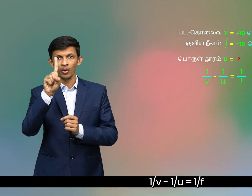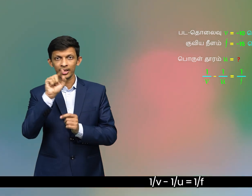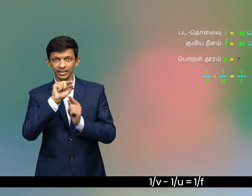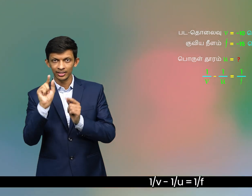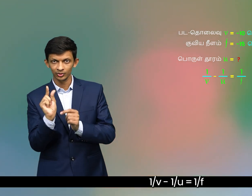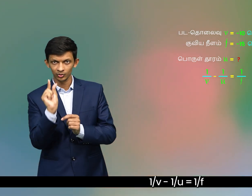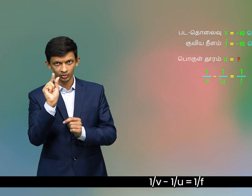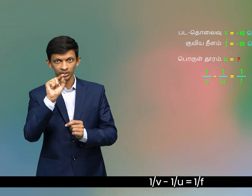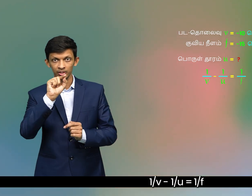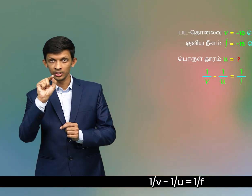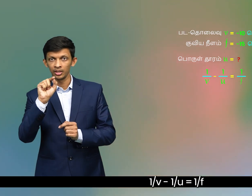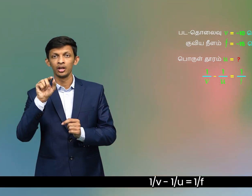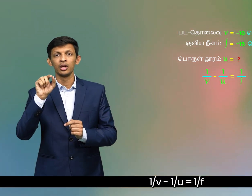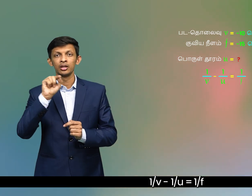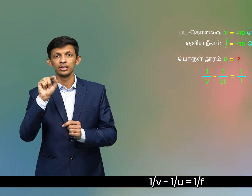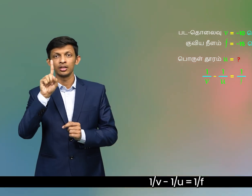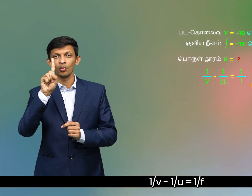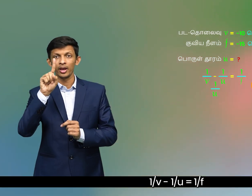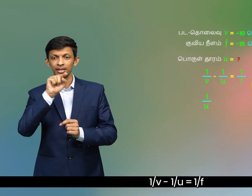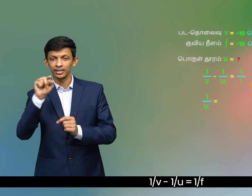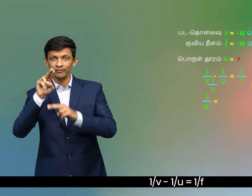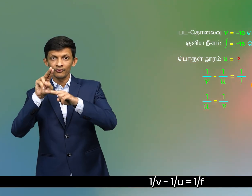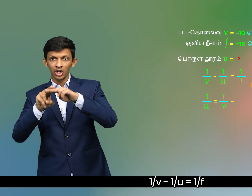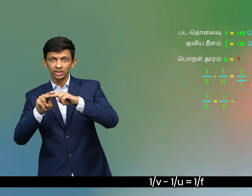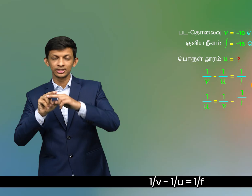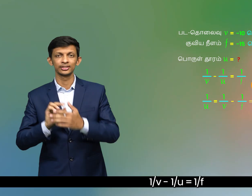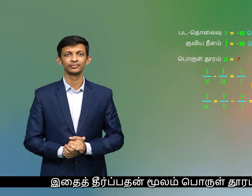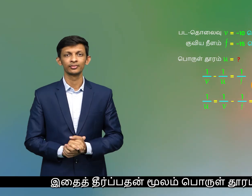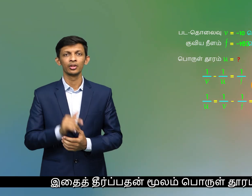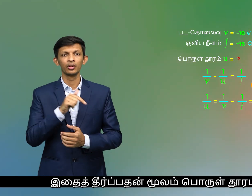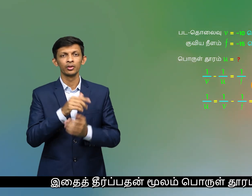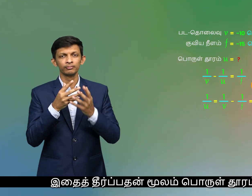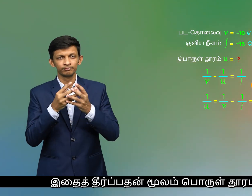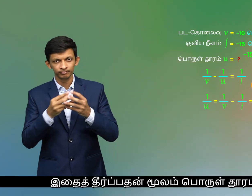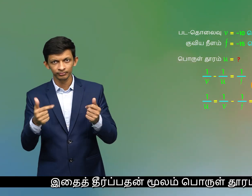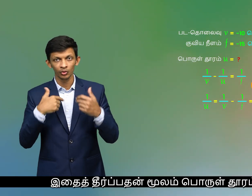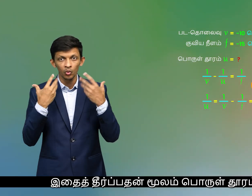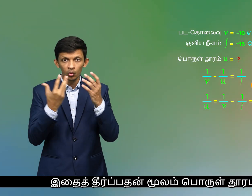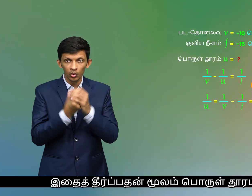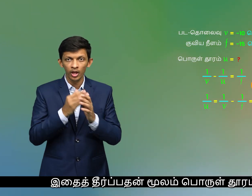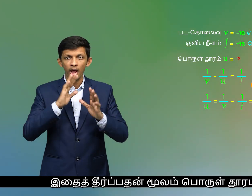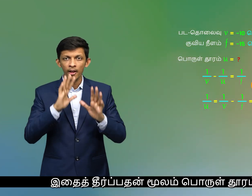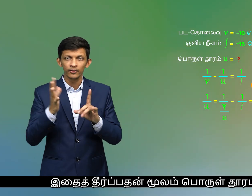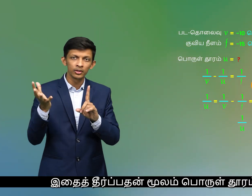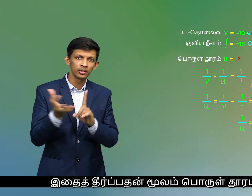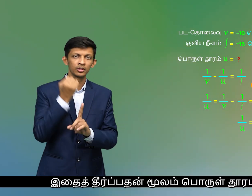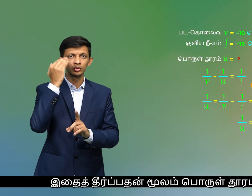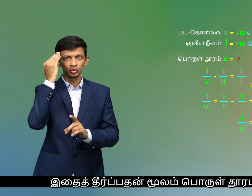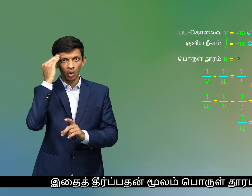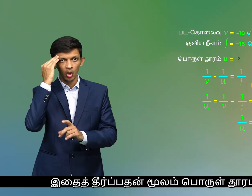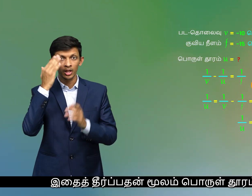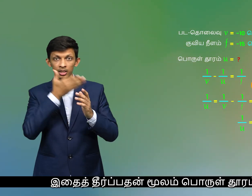கீழ் u ஈடு 1 கீழ் f. இதை தீர்ப்பதின் மூலம் பொருள் தூரம்